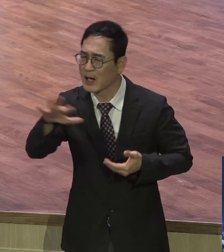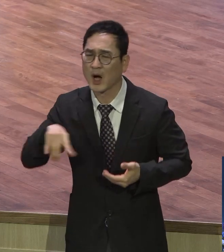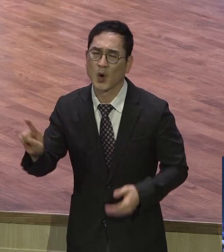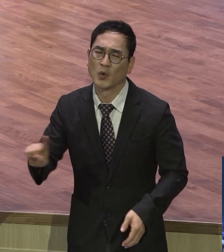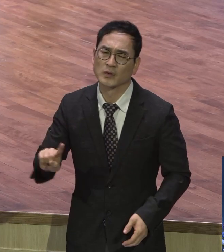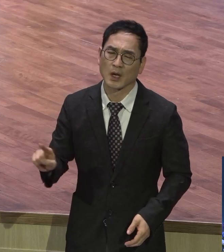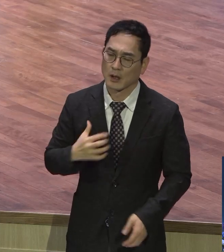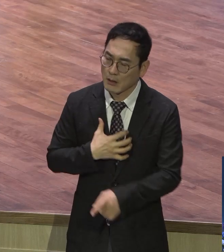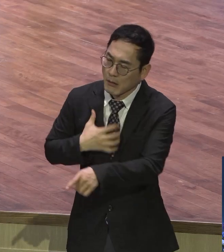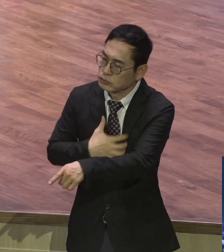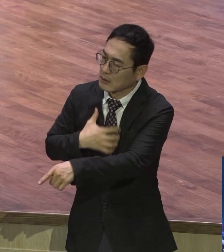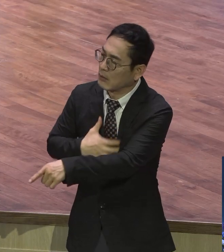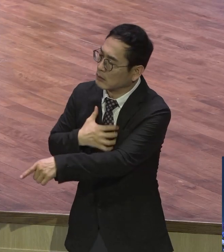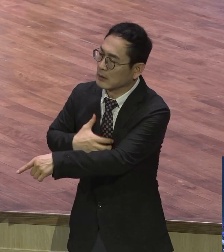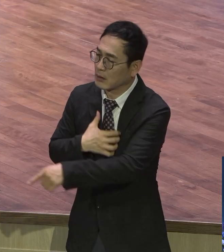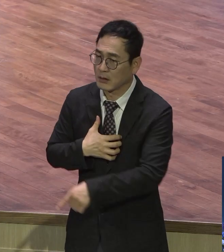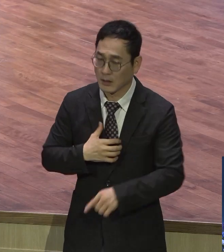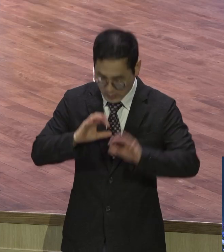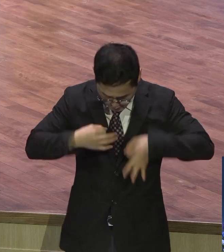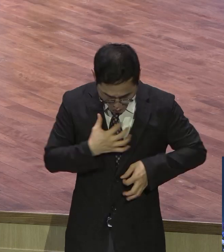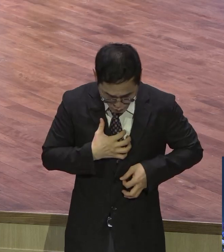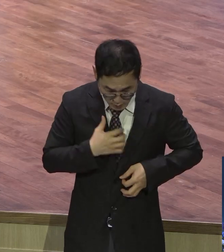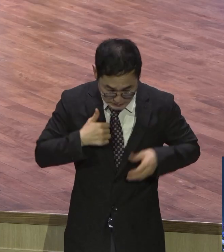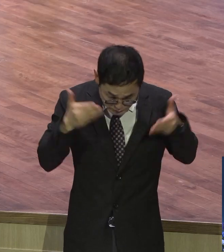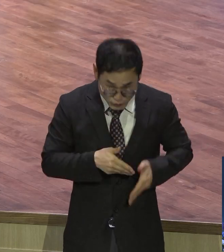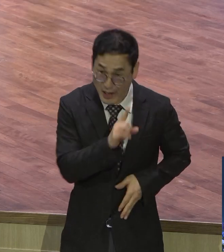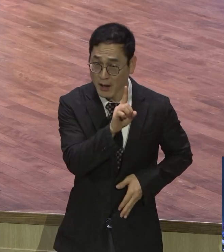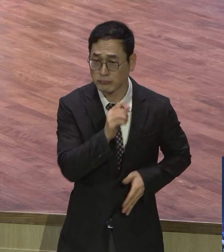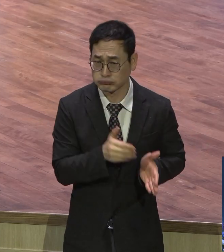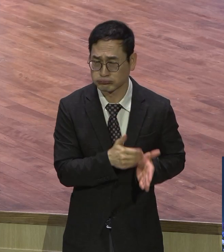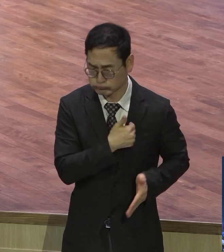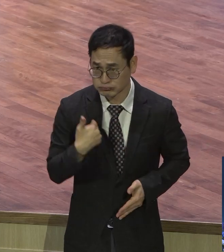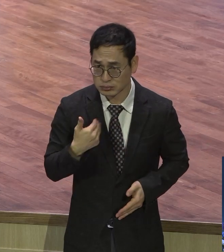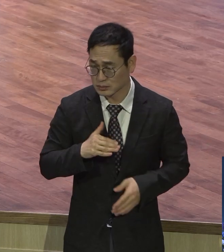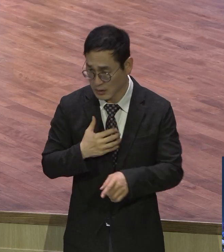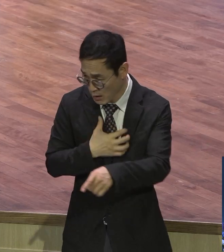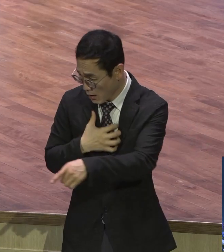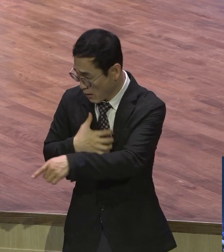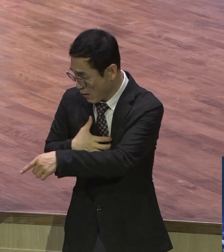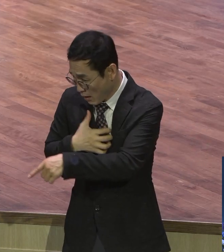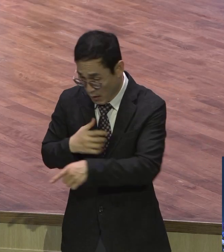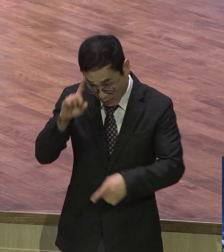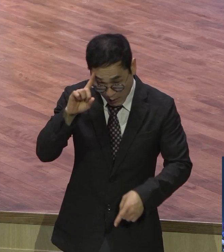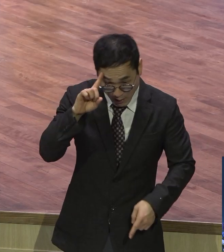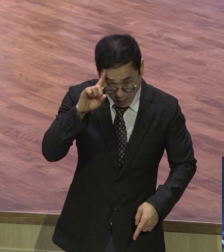온갖 걱정, 염료로 병상에서 끊이지 않는 갈등을 하고 있다는 거예요.